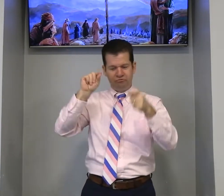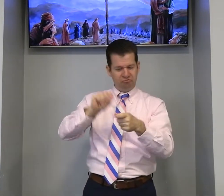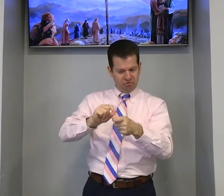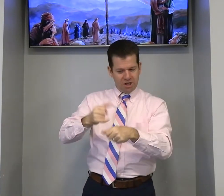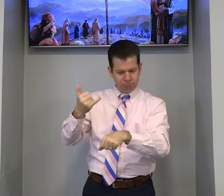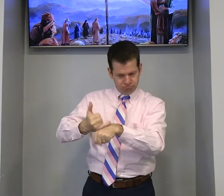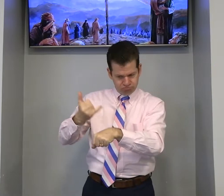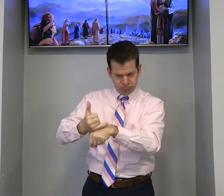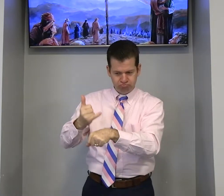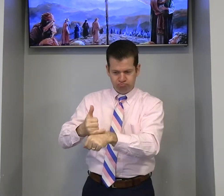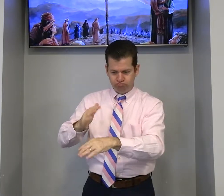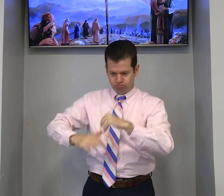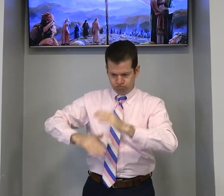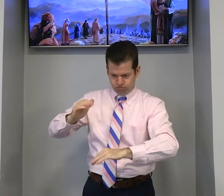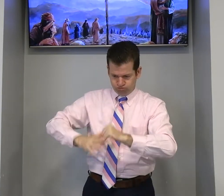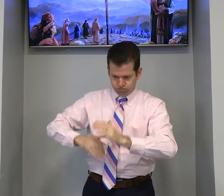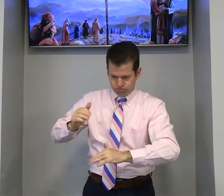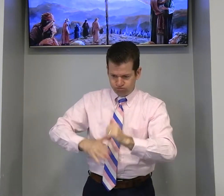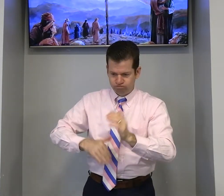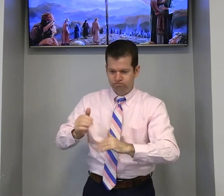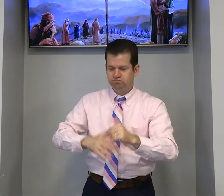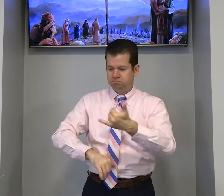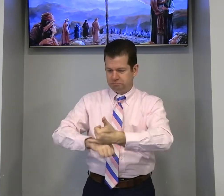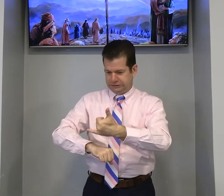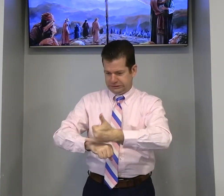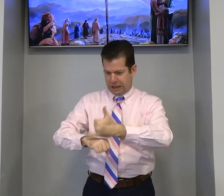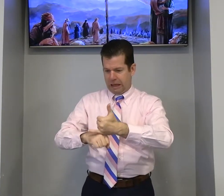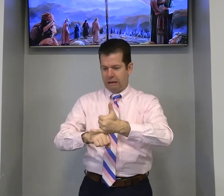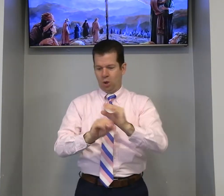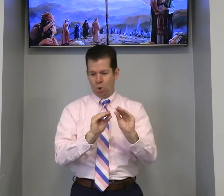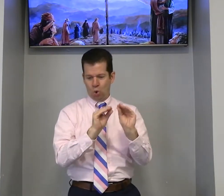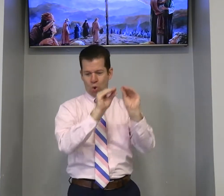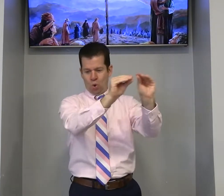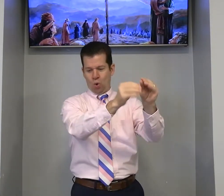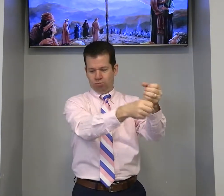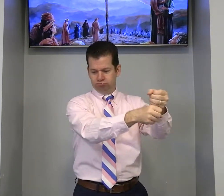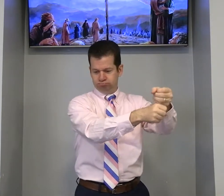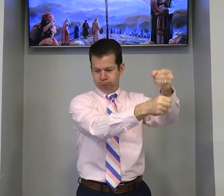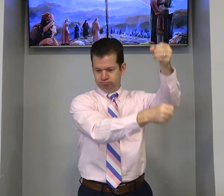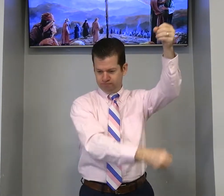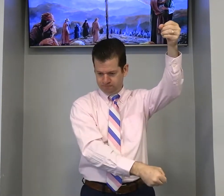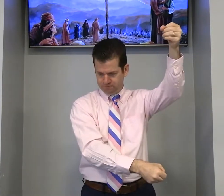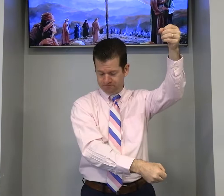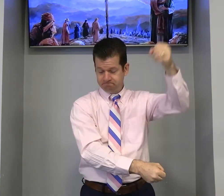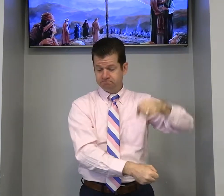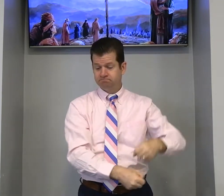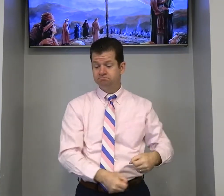Então Moisés fez o serpente de metal, colocou em